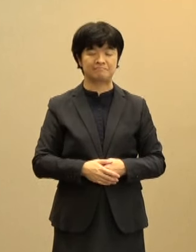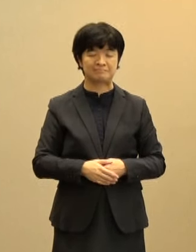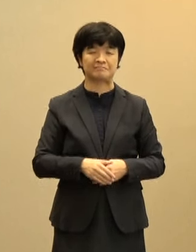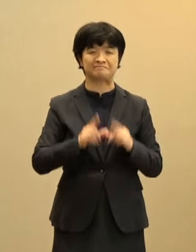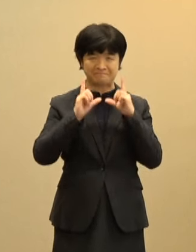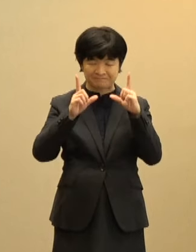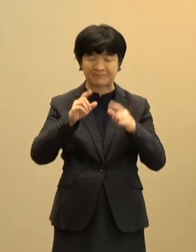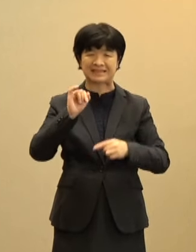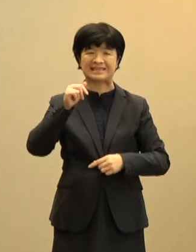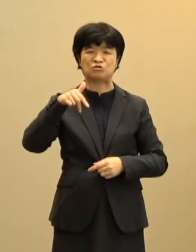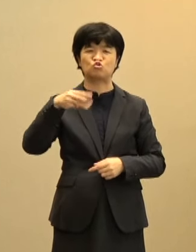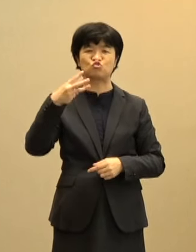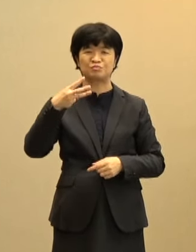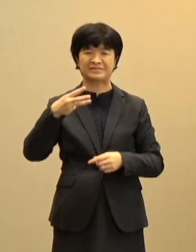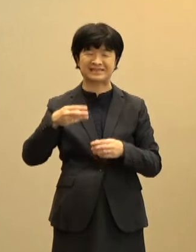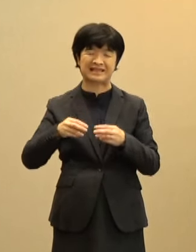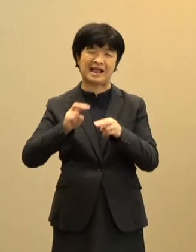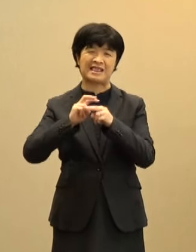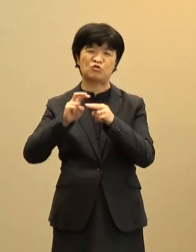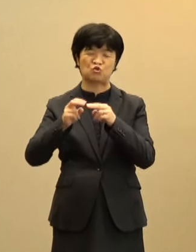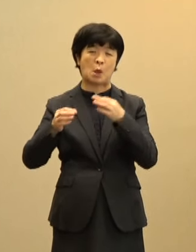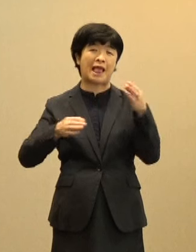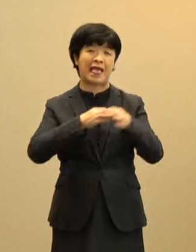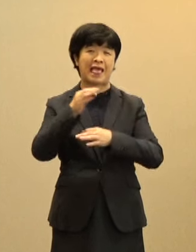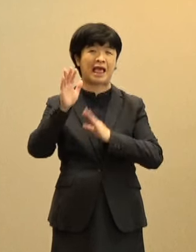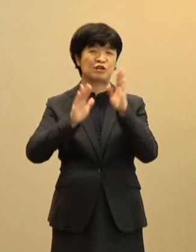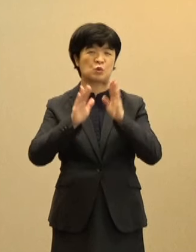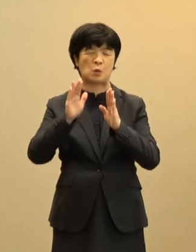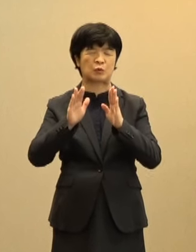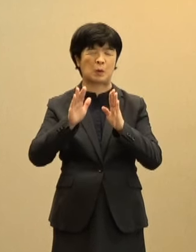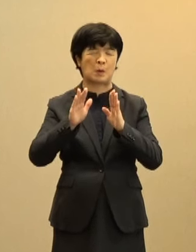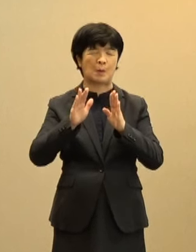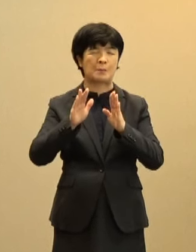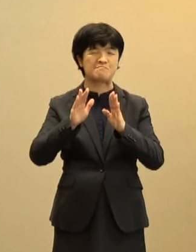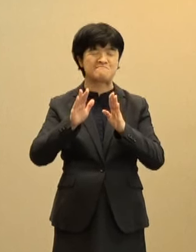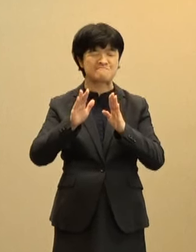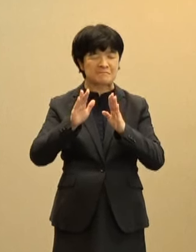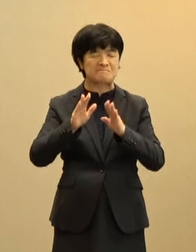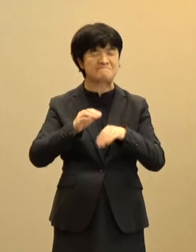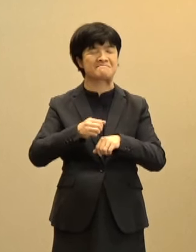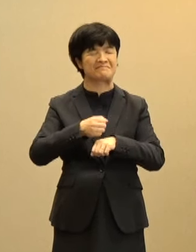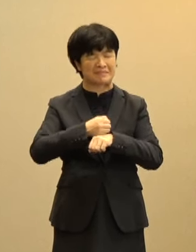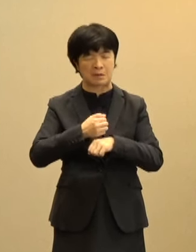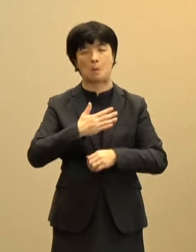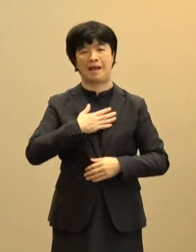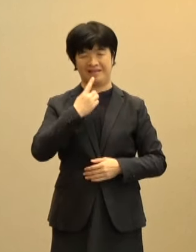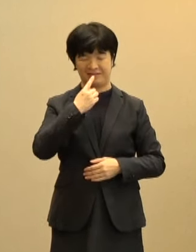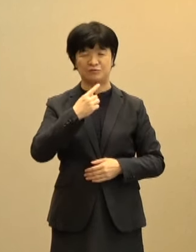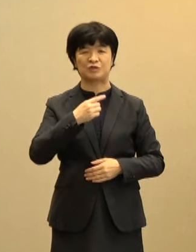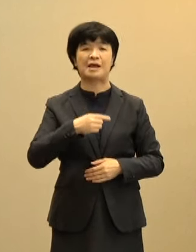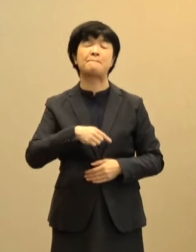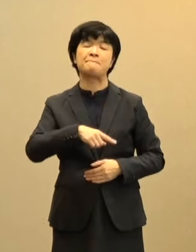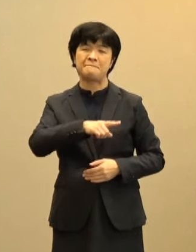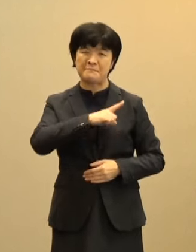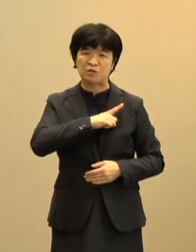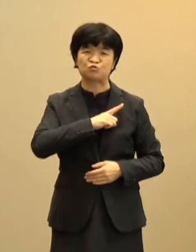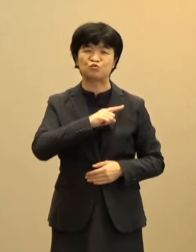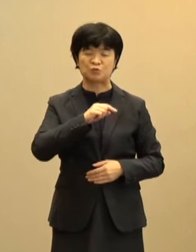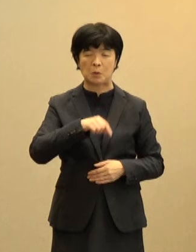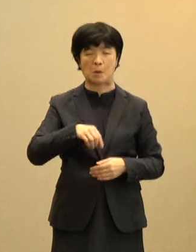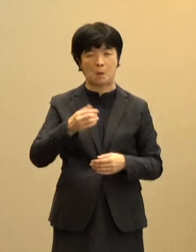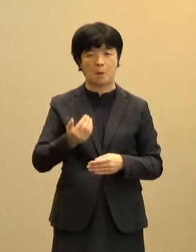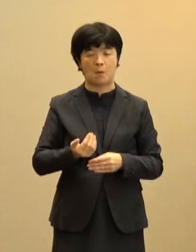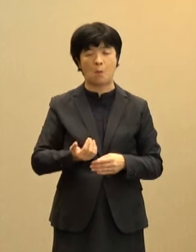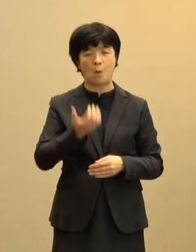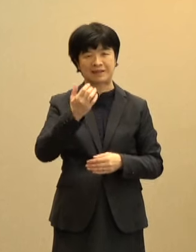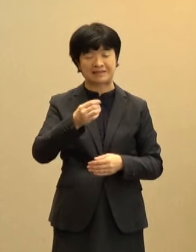鉄道は大変経営状況はですね、決して楽観的な状況ではないのは確かだと思いますけれども、まずはこの被害の中でです